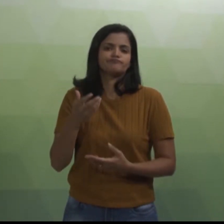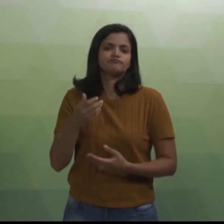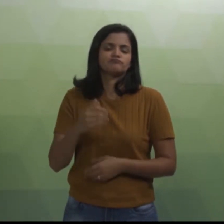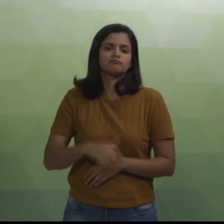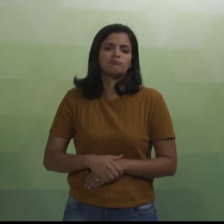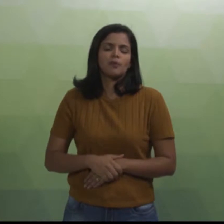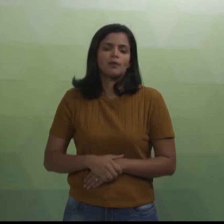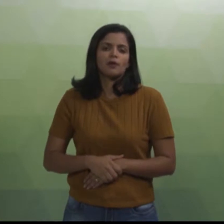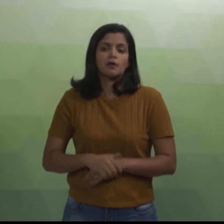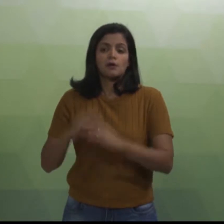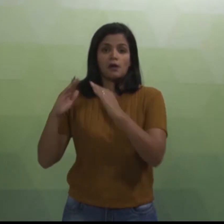quanto à